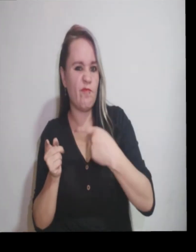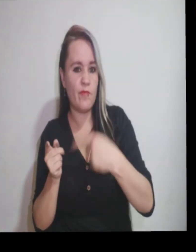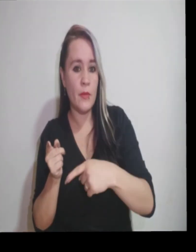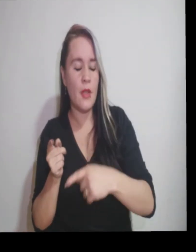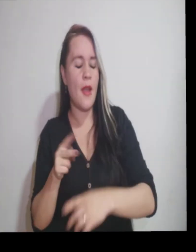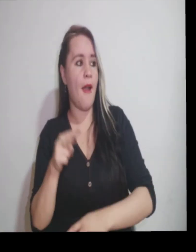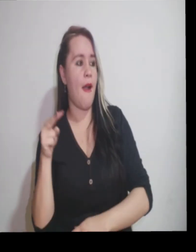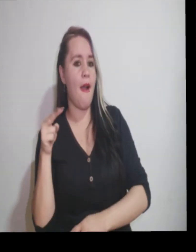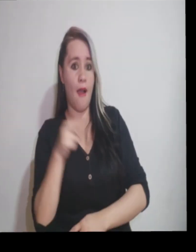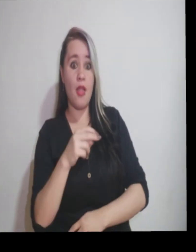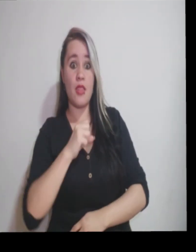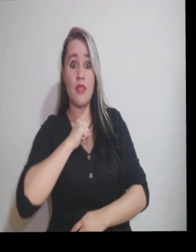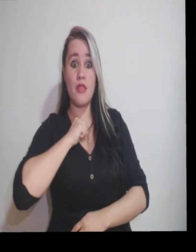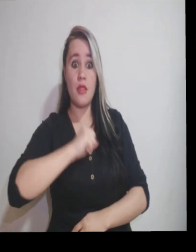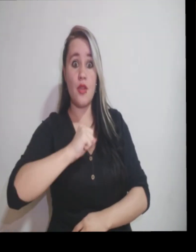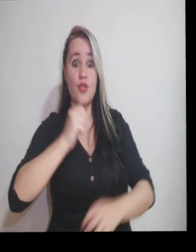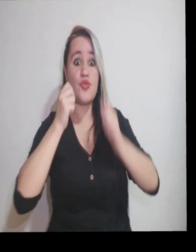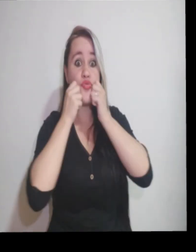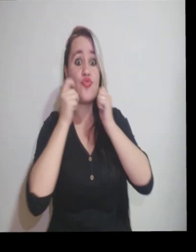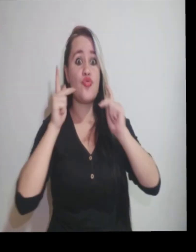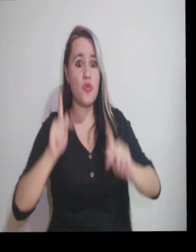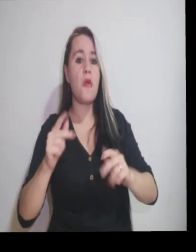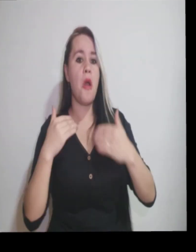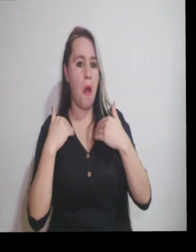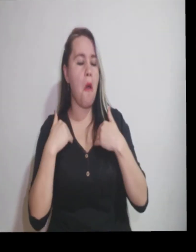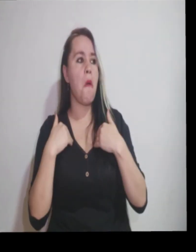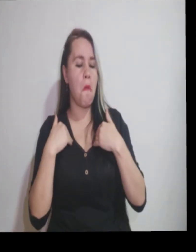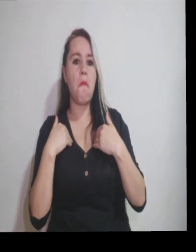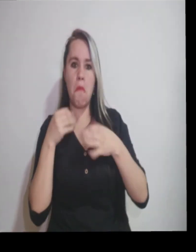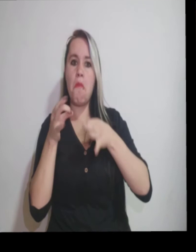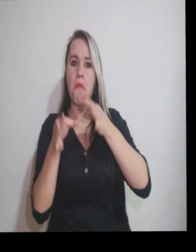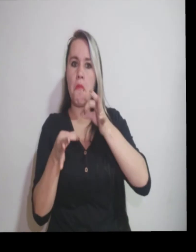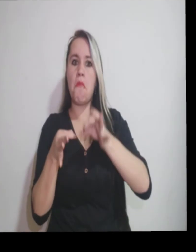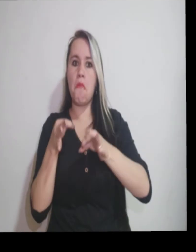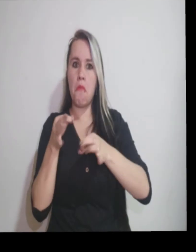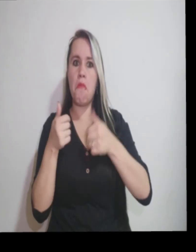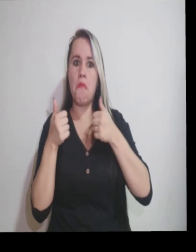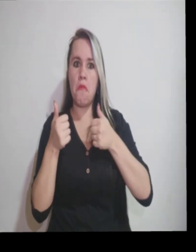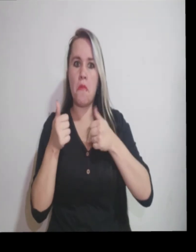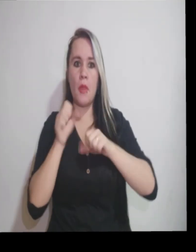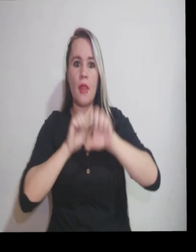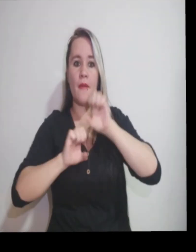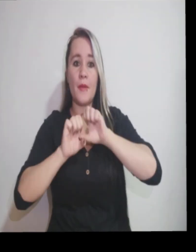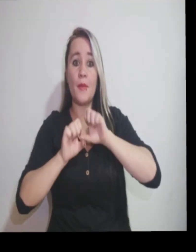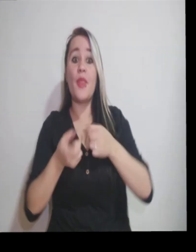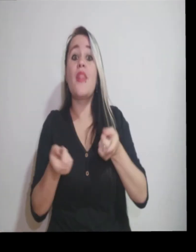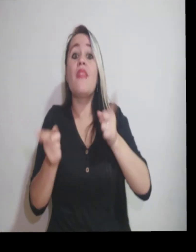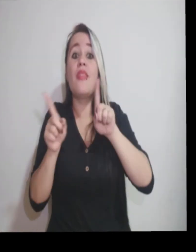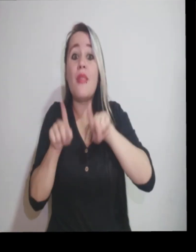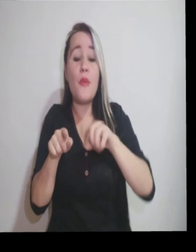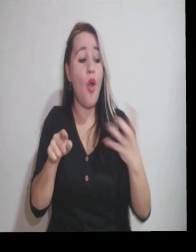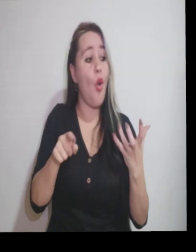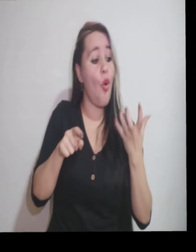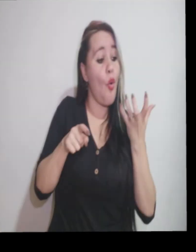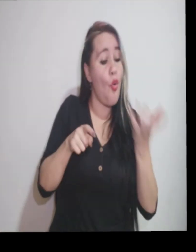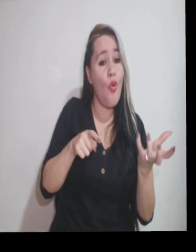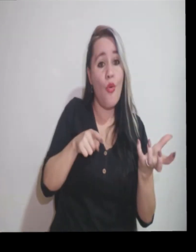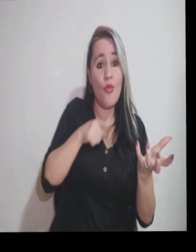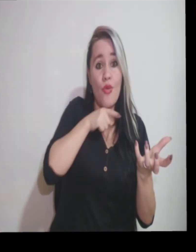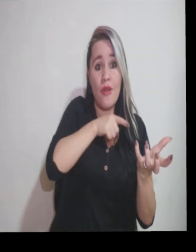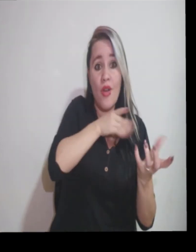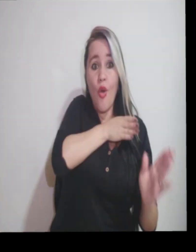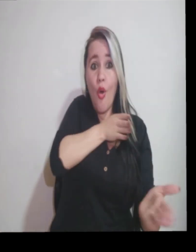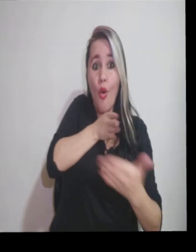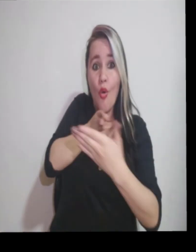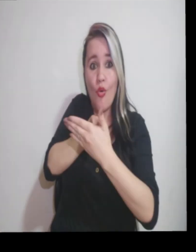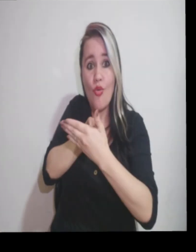¿Qué pasó? Que la Iglesia se encontró con que esos derechos humanos y libertad de conciencia los defendían los